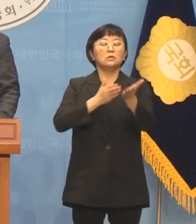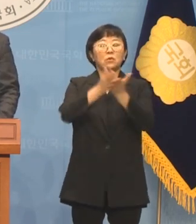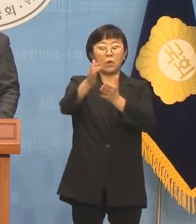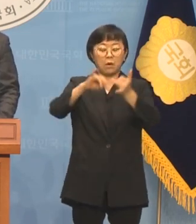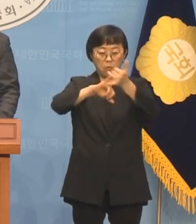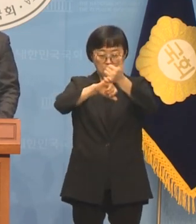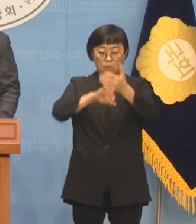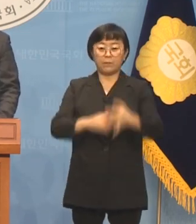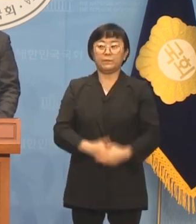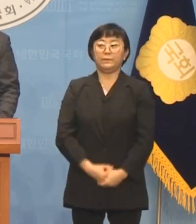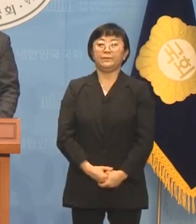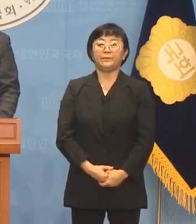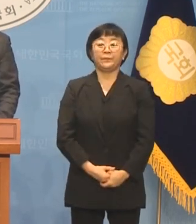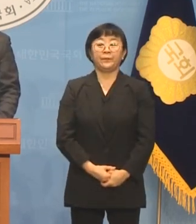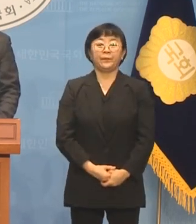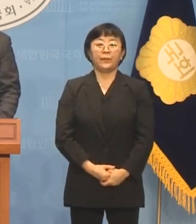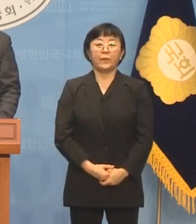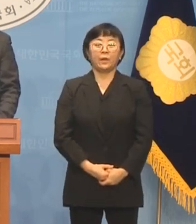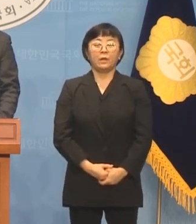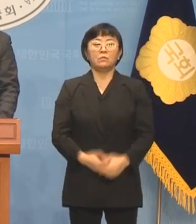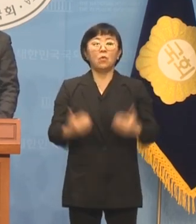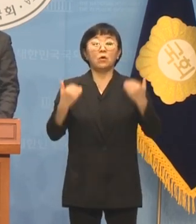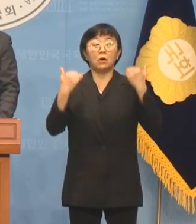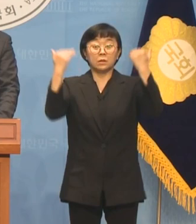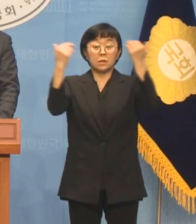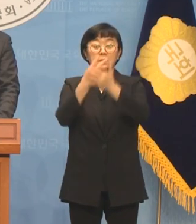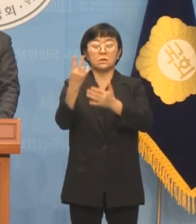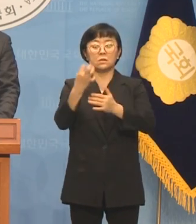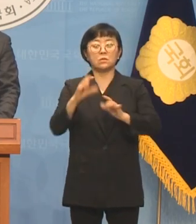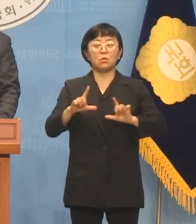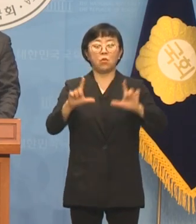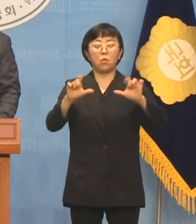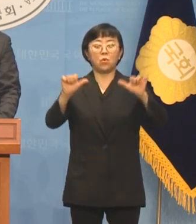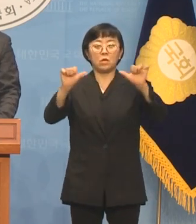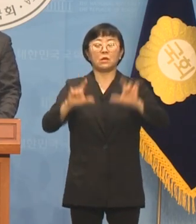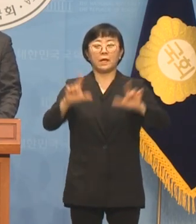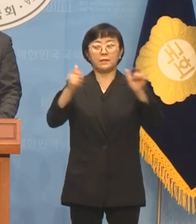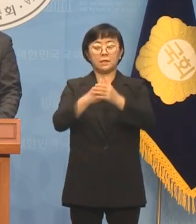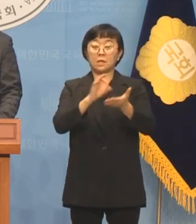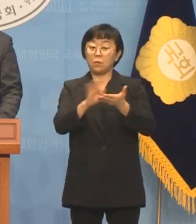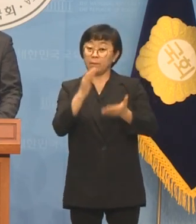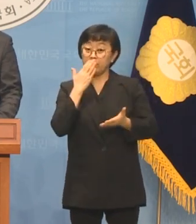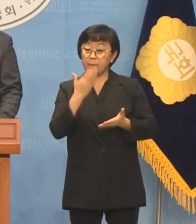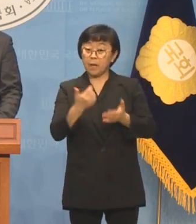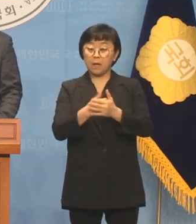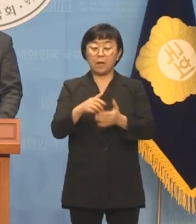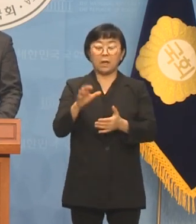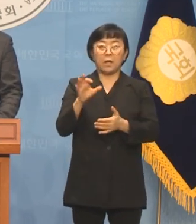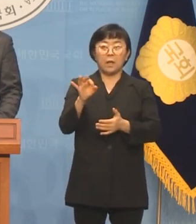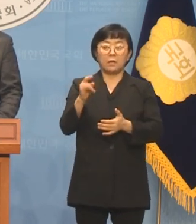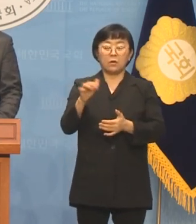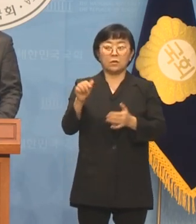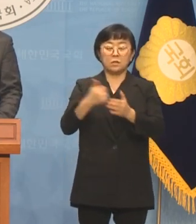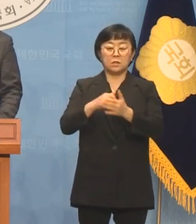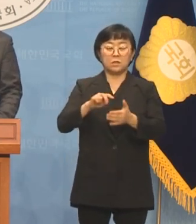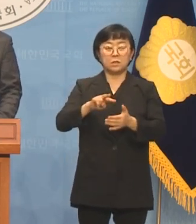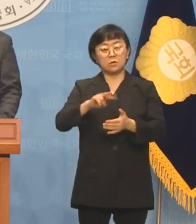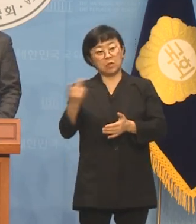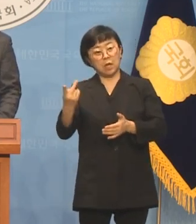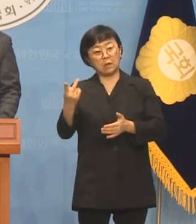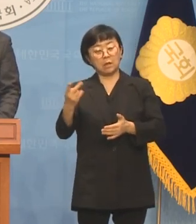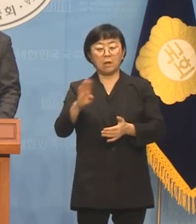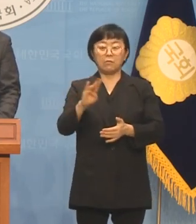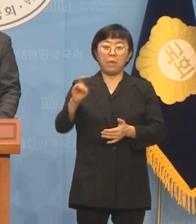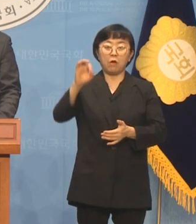통과시키겠습니다. 한편 모든 성인에게 2035년까지 사용할 수 있는 에너지 전환 바우처를